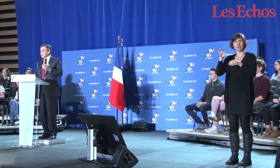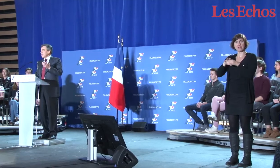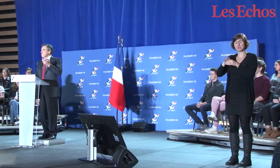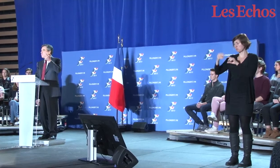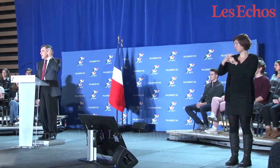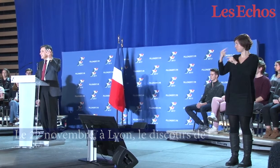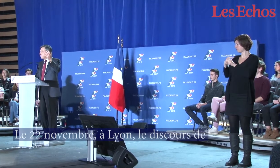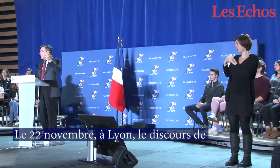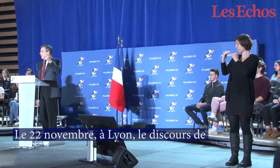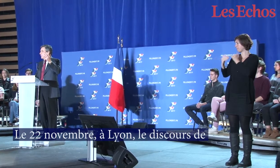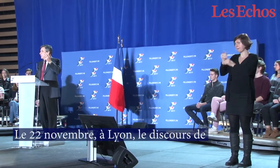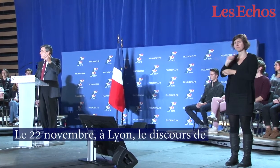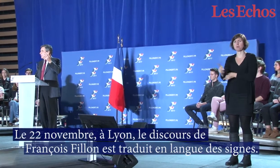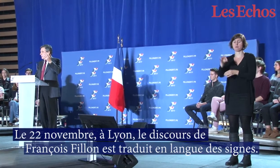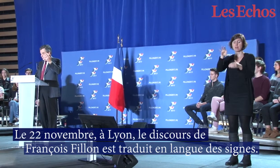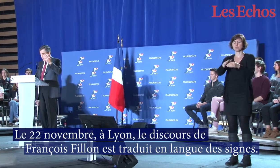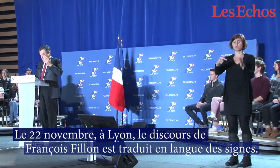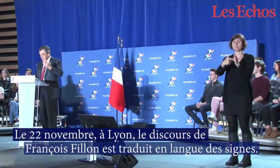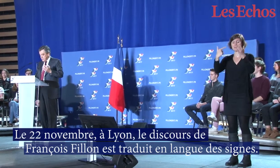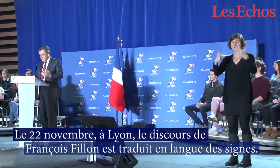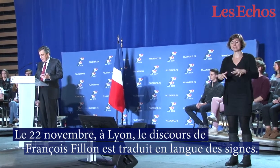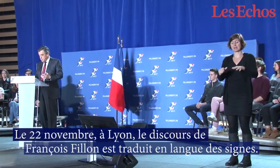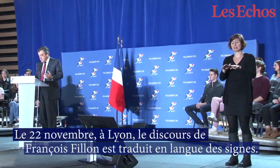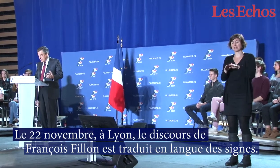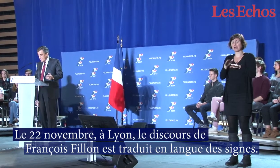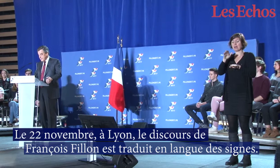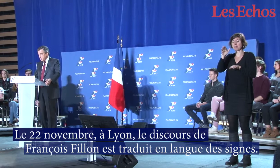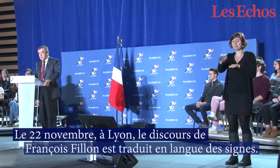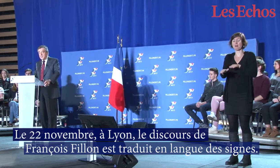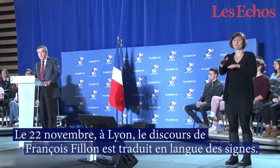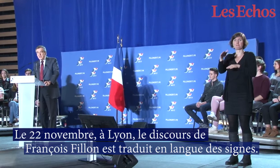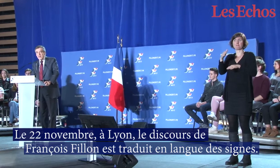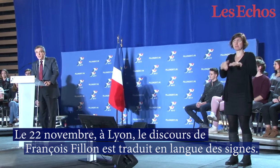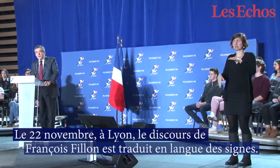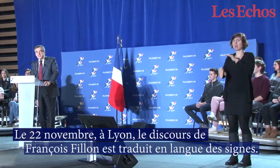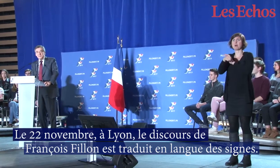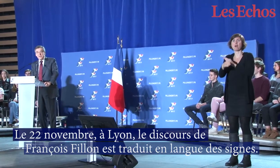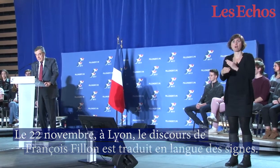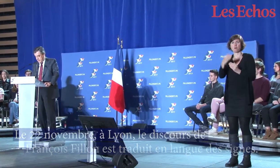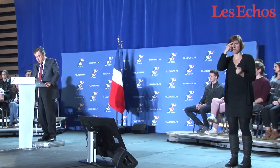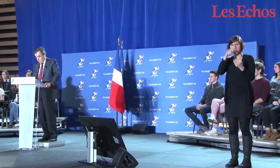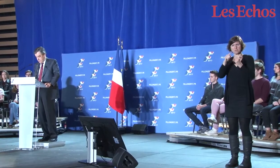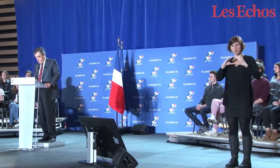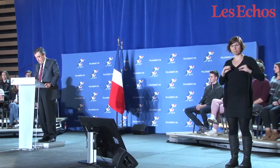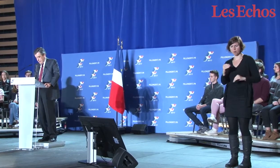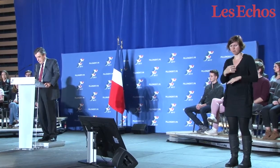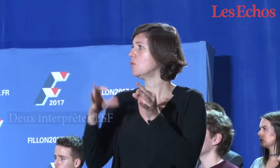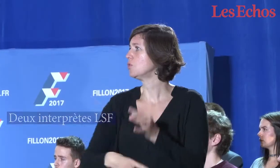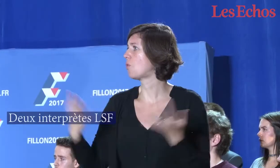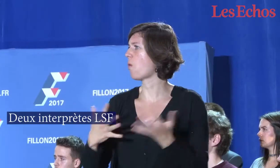Elle doit être le point de départ d'un peuple qui par tous ses instincts de vie se met à l'offensive et à l'action.